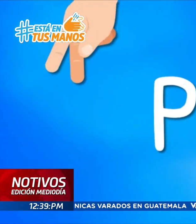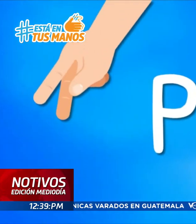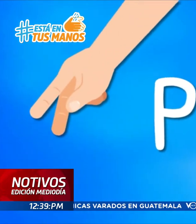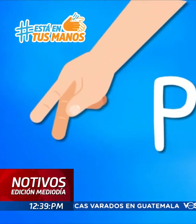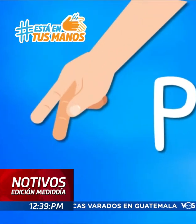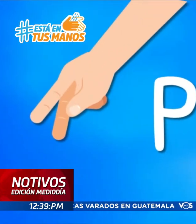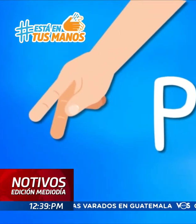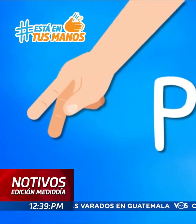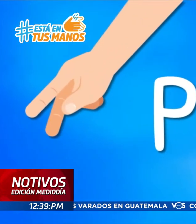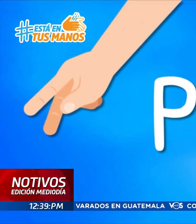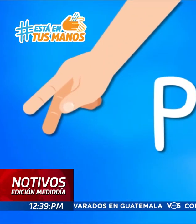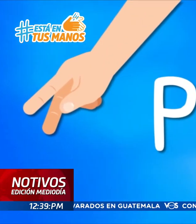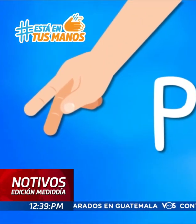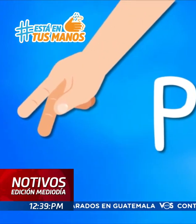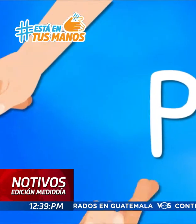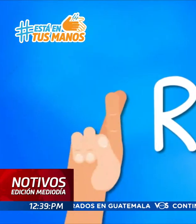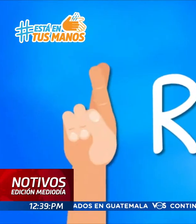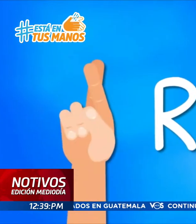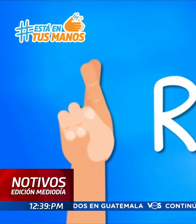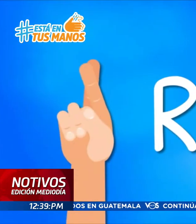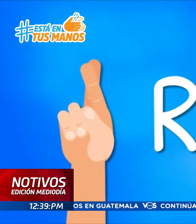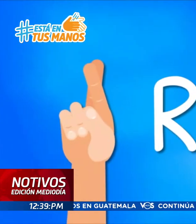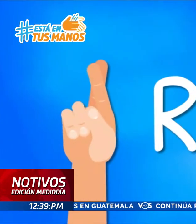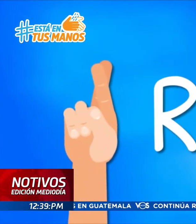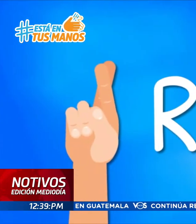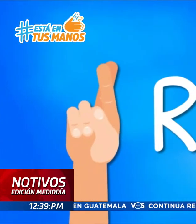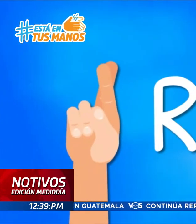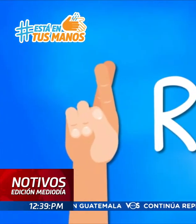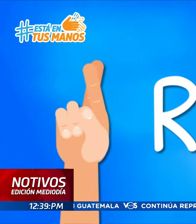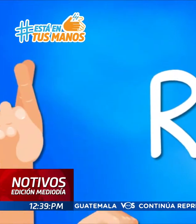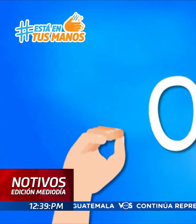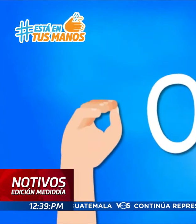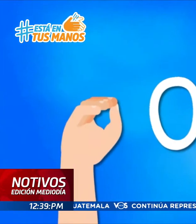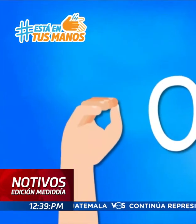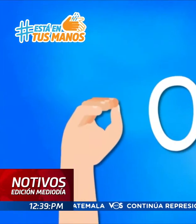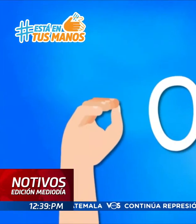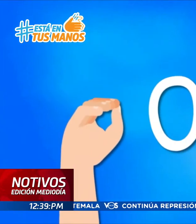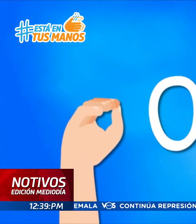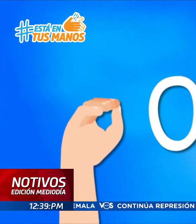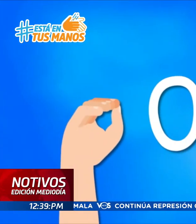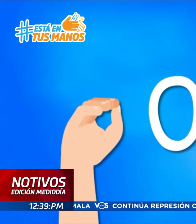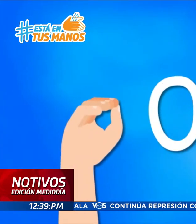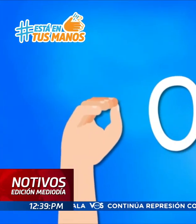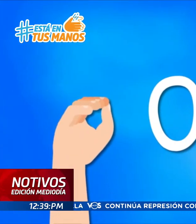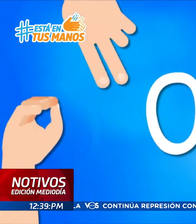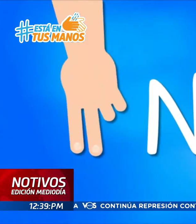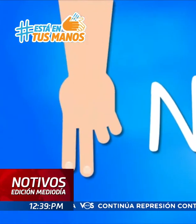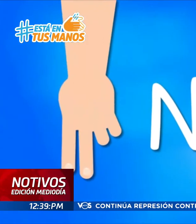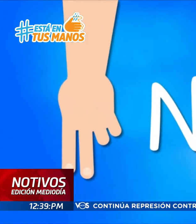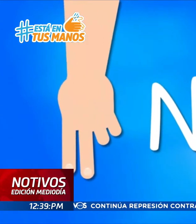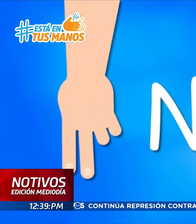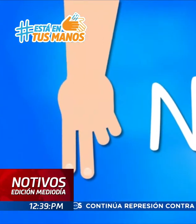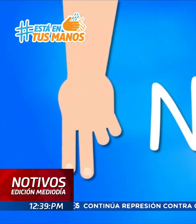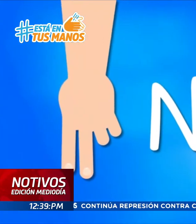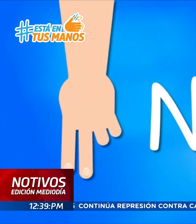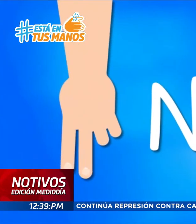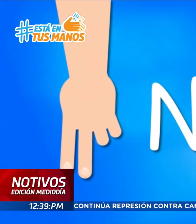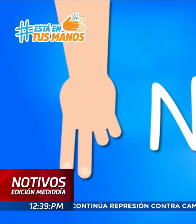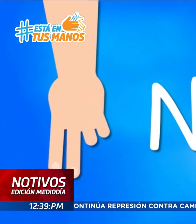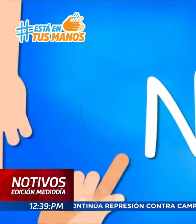del lenguaje de seña en el país, decidimos trabajar este proyecto y va de la mano con todos nuestros